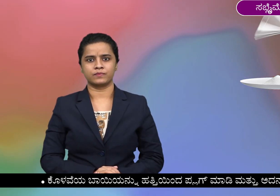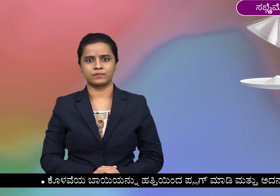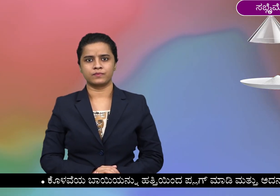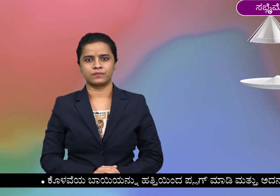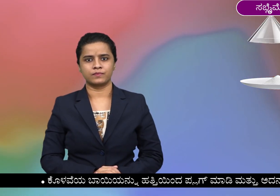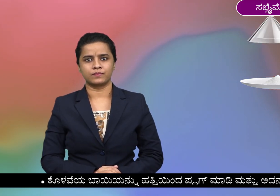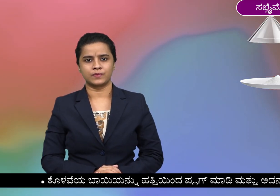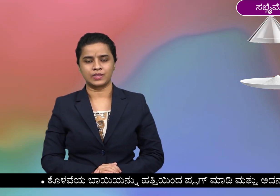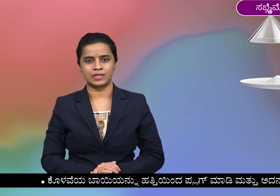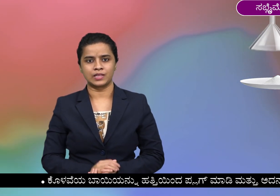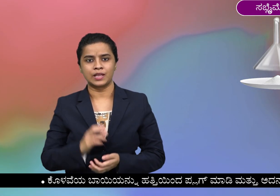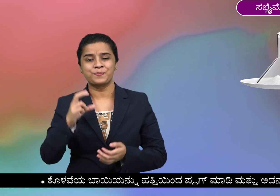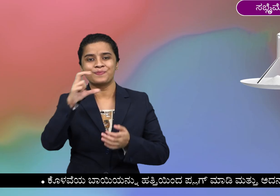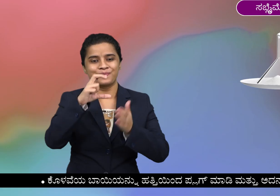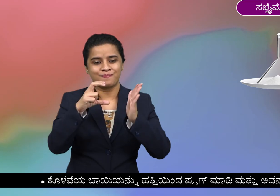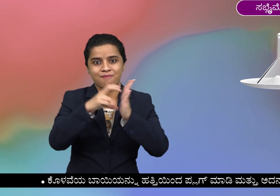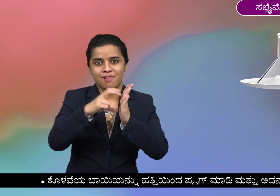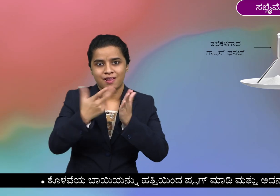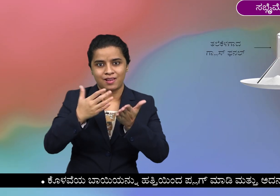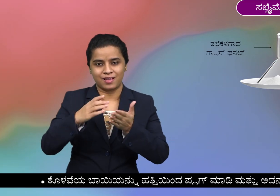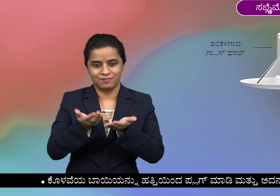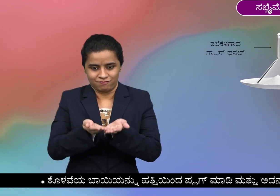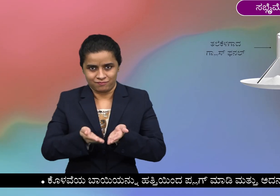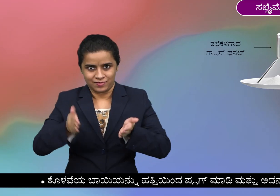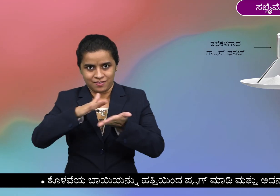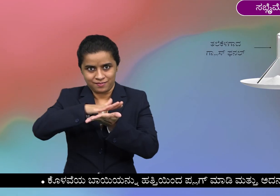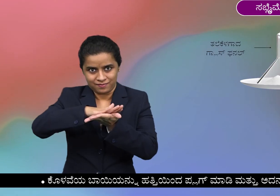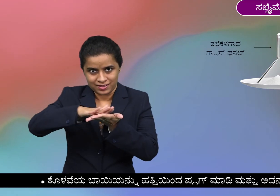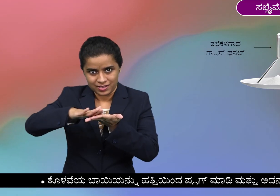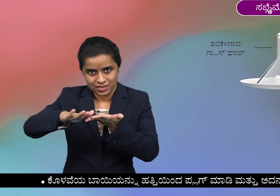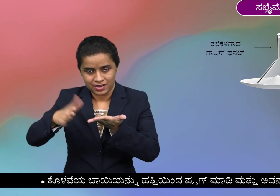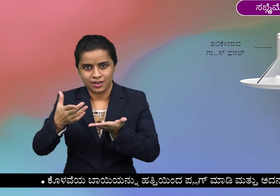ಕೊಳವೆಯ ಬಾಯಿಯನ್ನು ಹತ್ತಿಯಿಂದ ಪ್ಲಗ್ ಮಾಡಿ ಮತ್ತು ಅದನ್ನು ಭಕ್ಷ್ಯದ ಮೇಲೆ ತಿರುಗಿಸಿ.